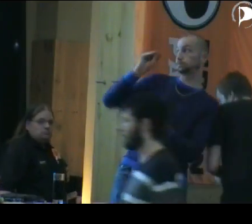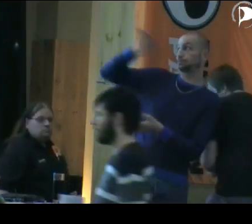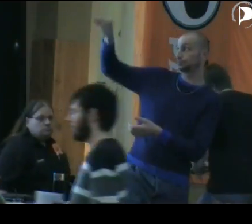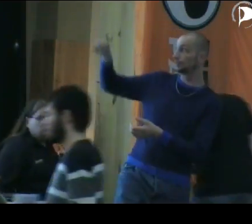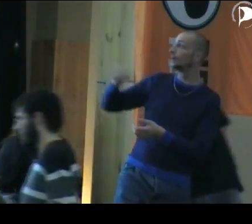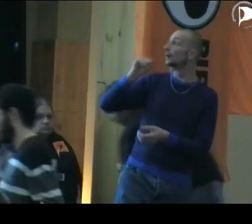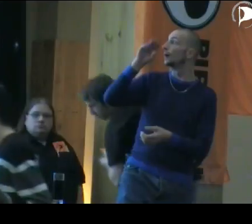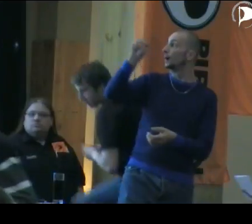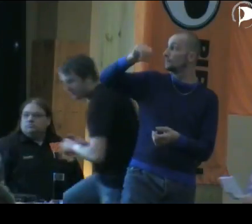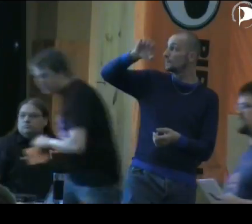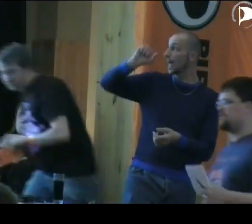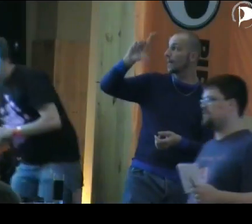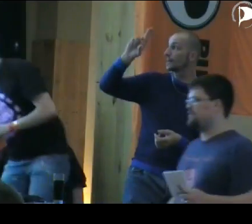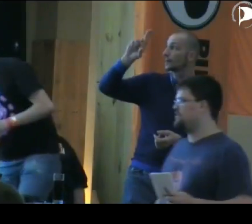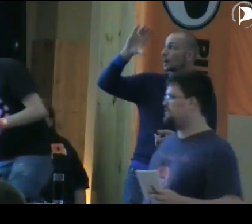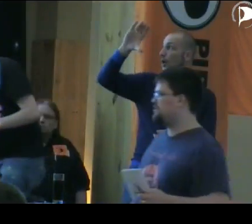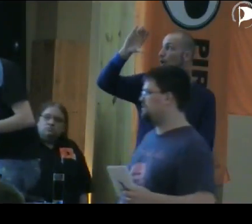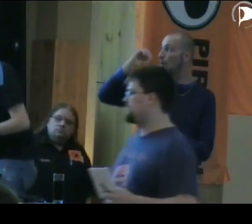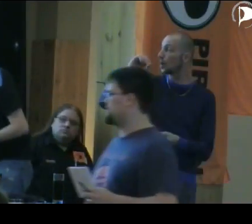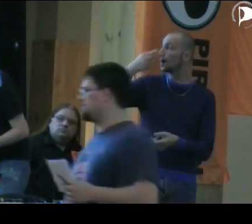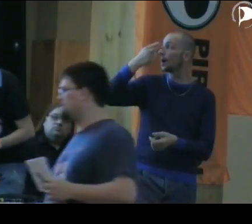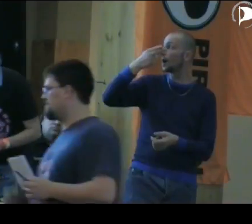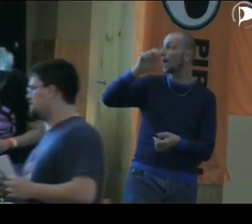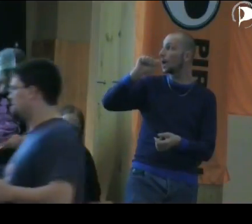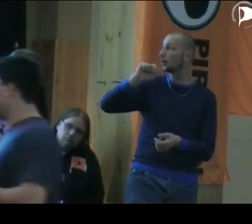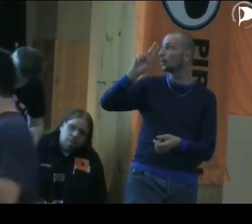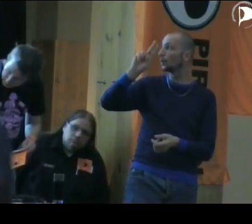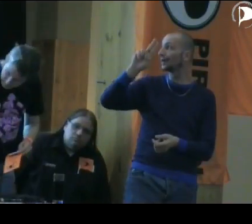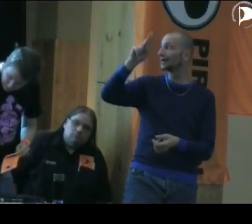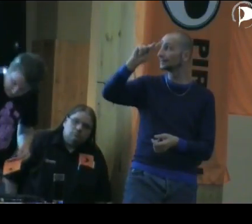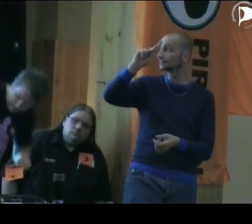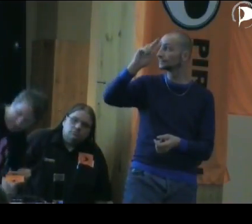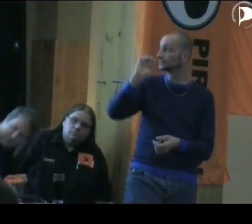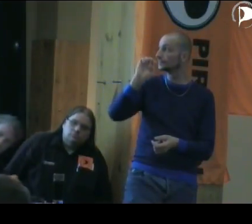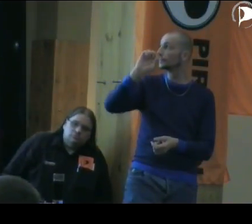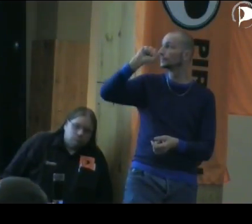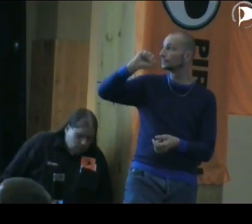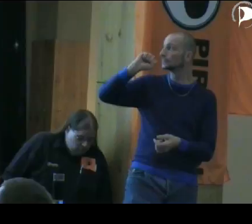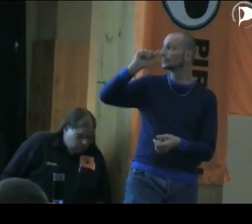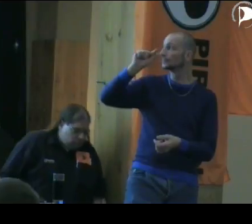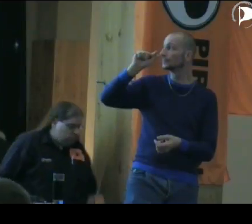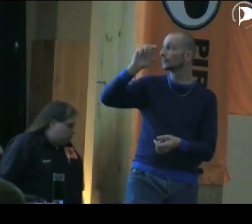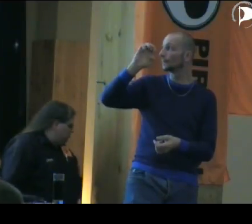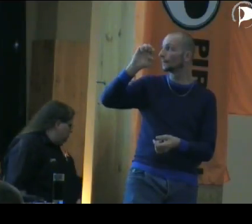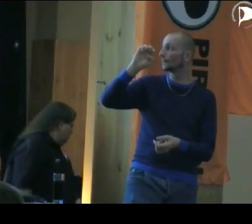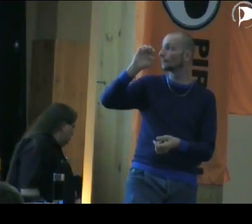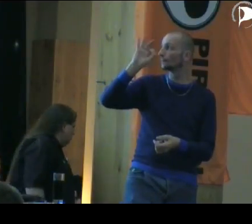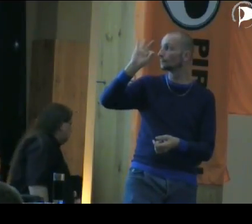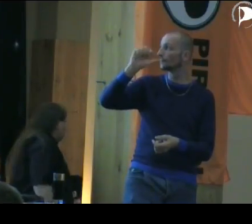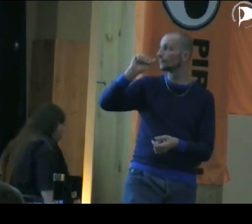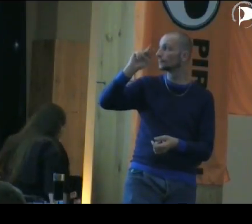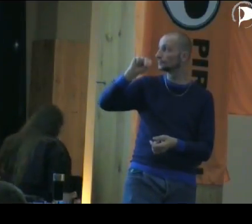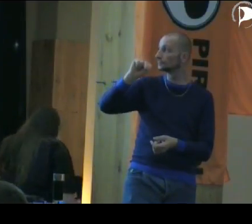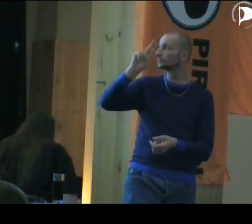kandidaten haben sie jetzt vorgestellt und stehen schon immer mein vorschlag wäre kurzem